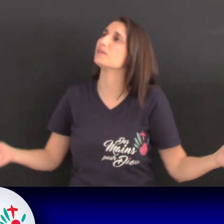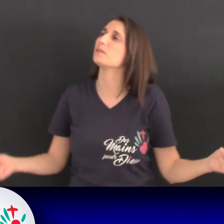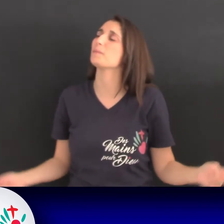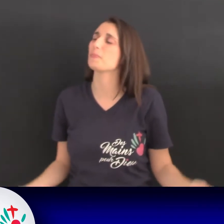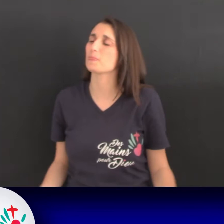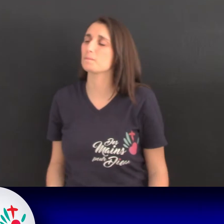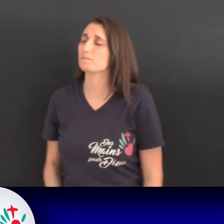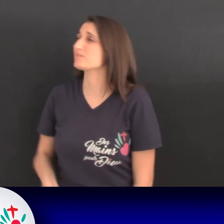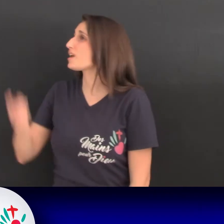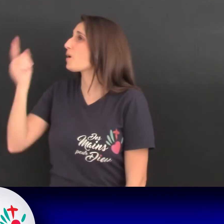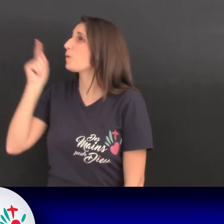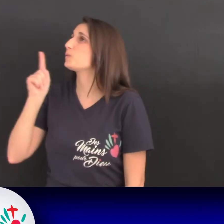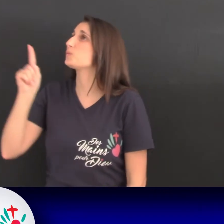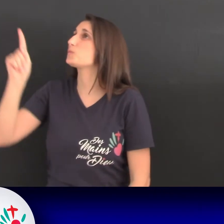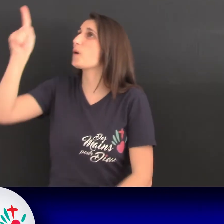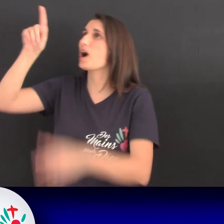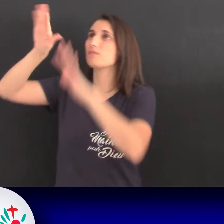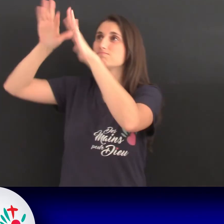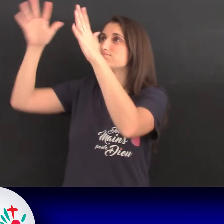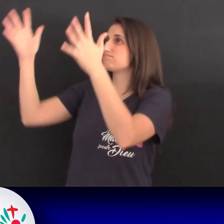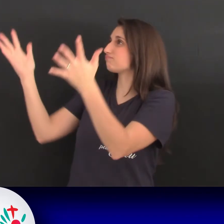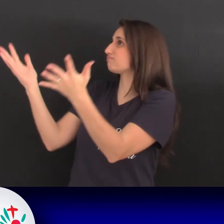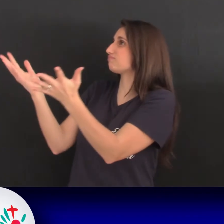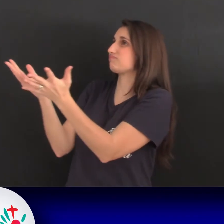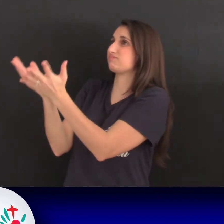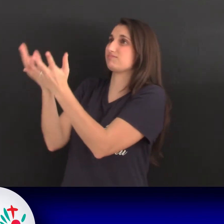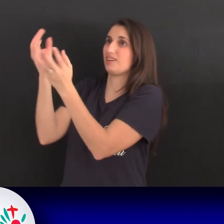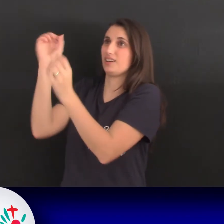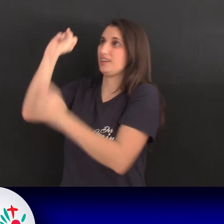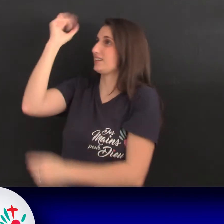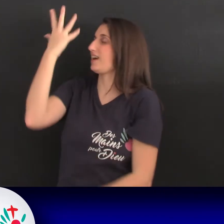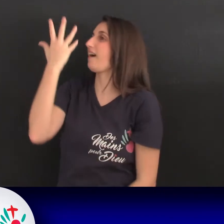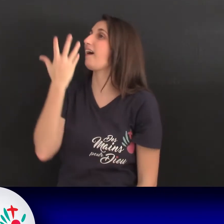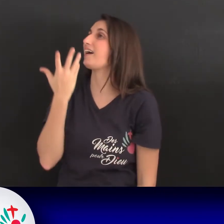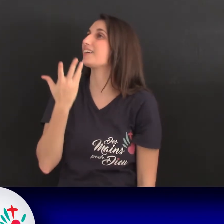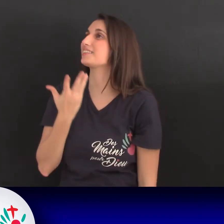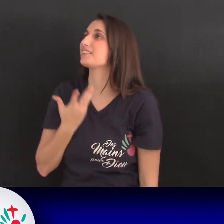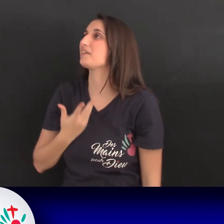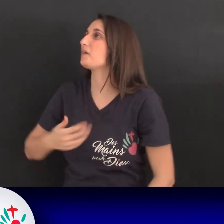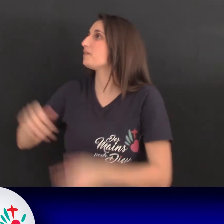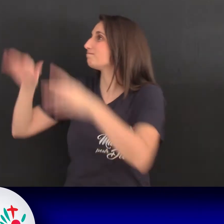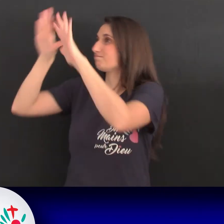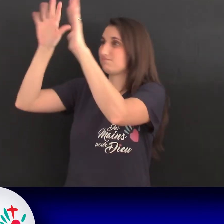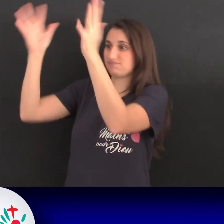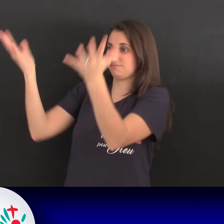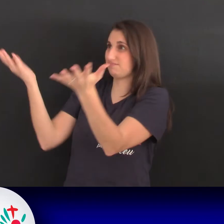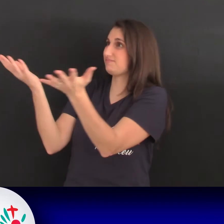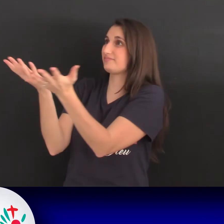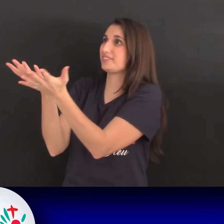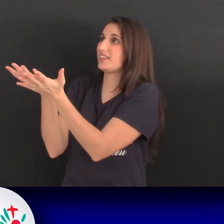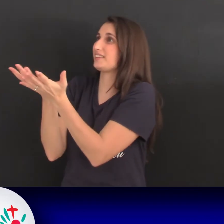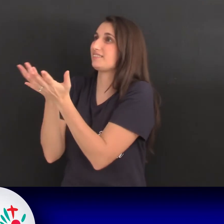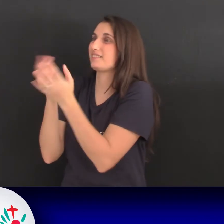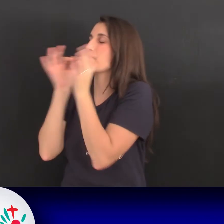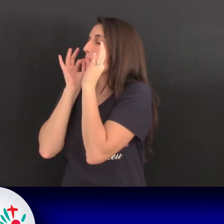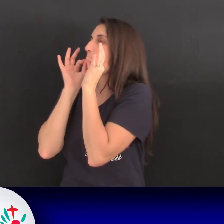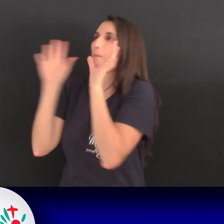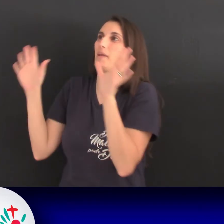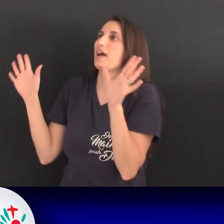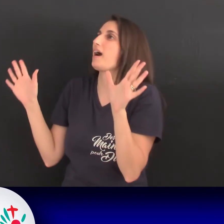majesté. En toi tout n'est que grâce, tout est